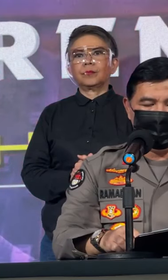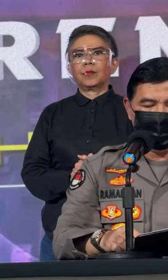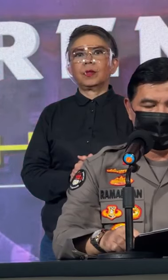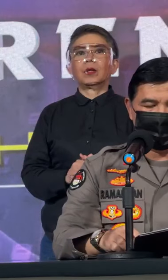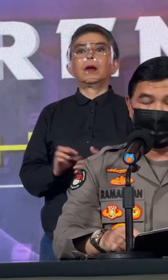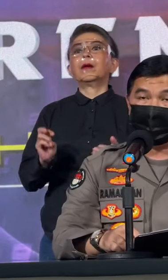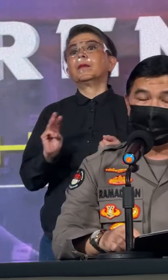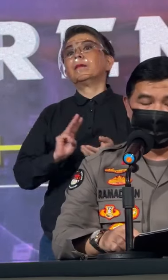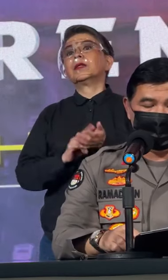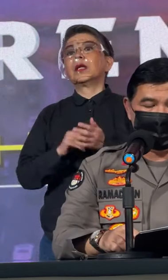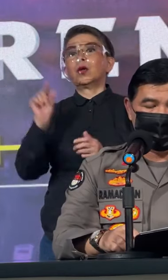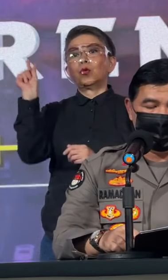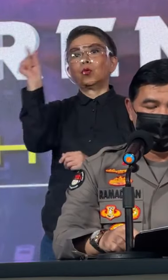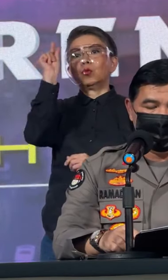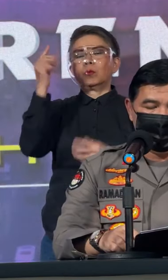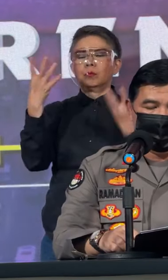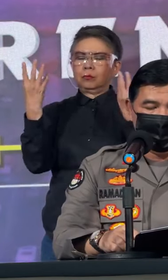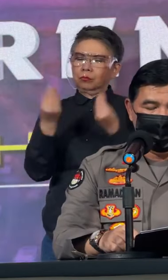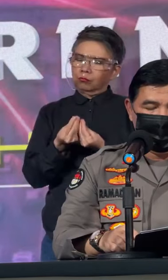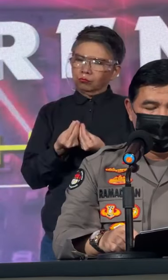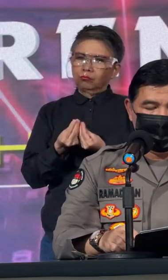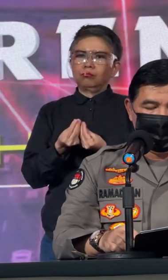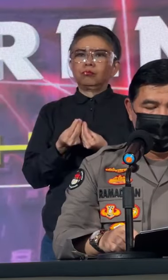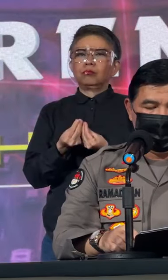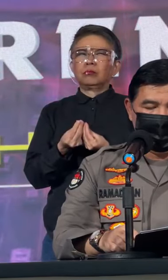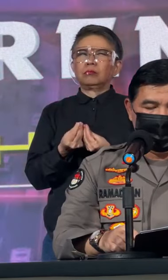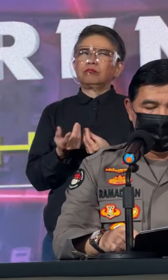umum totalnya,